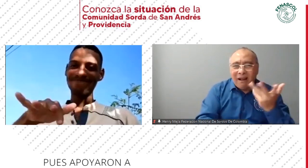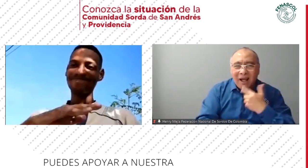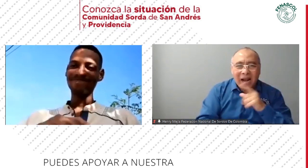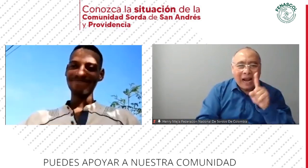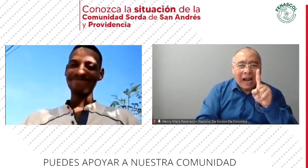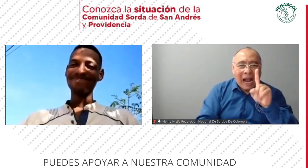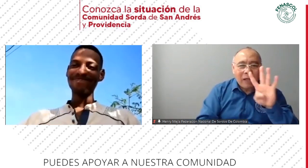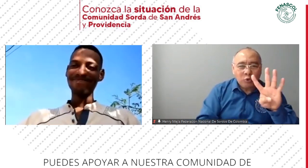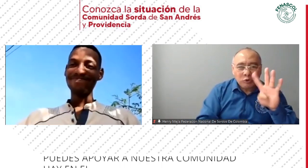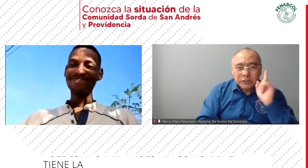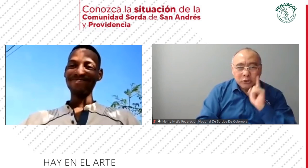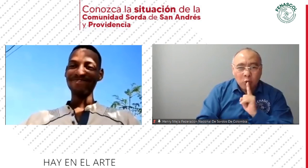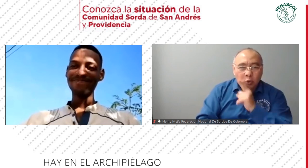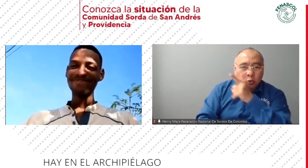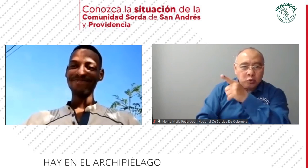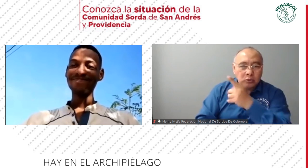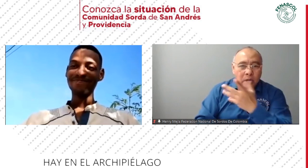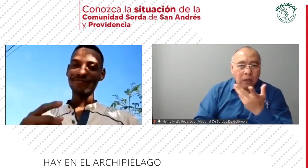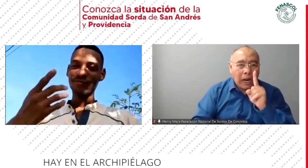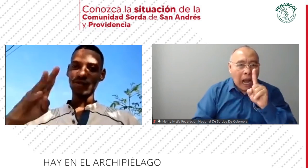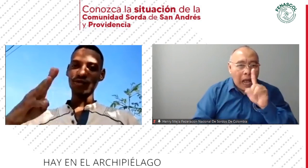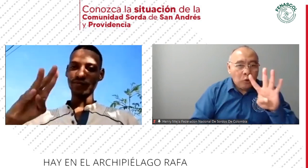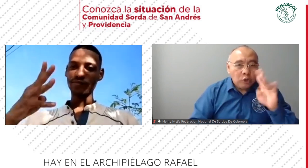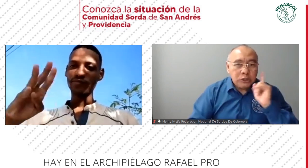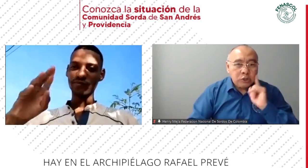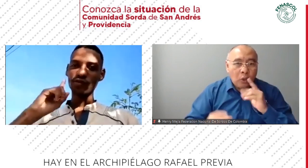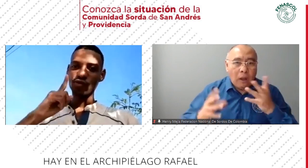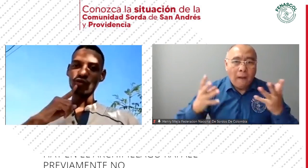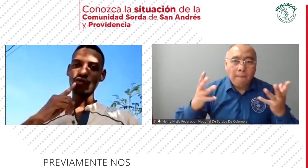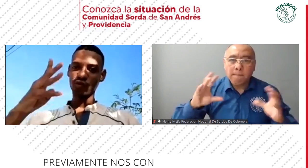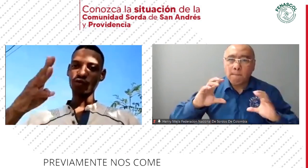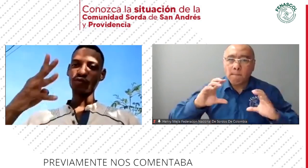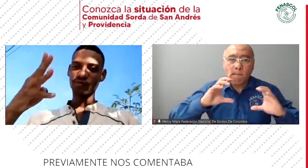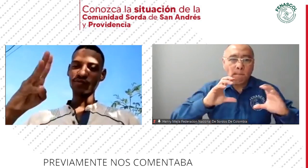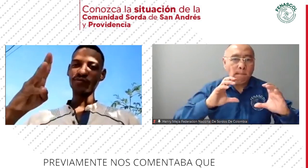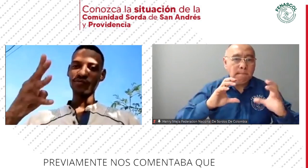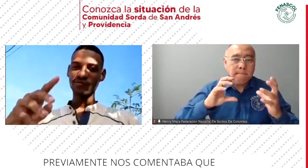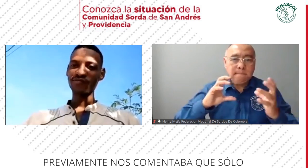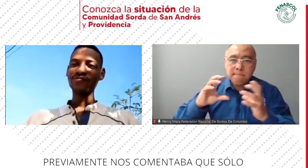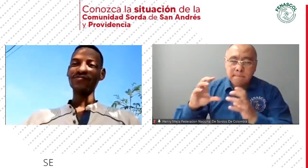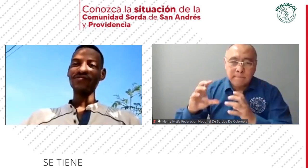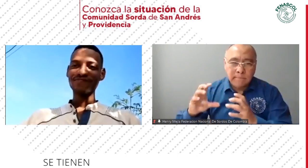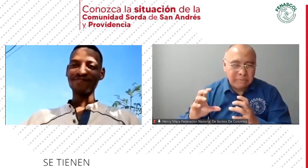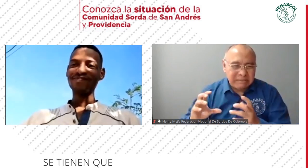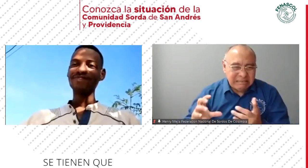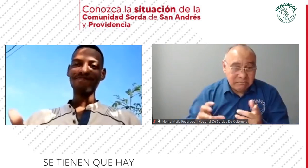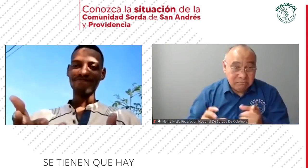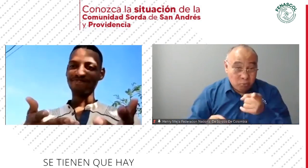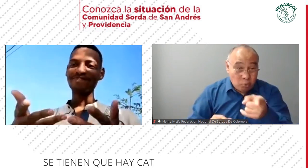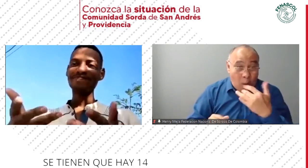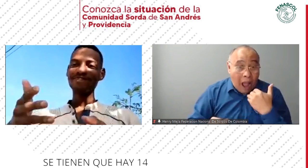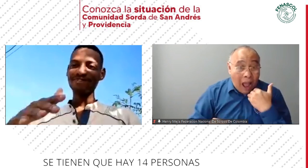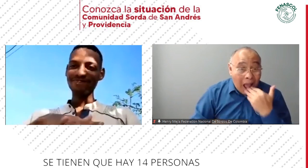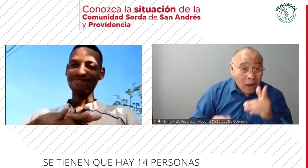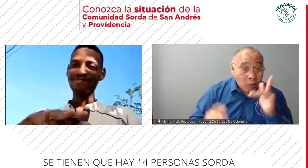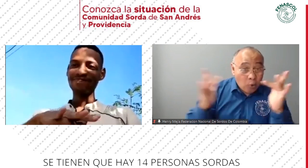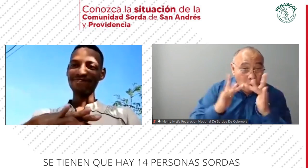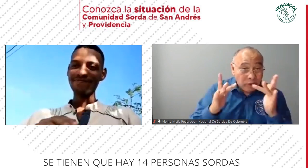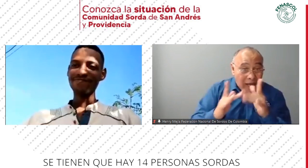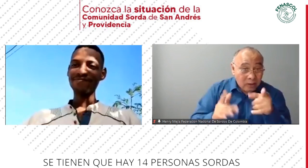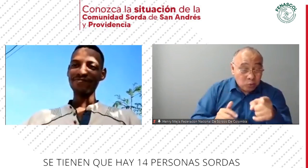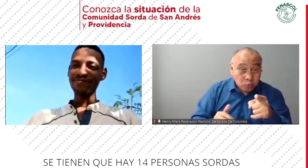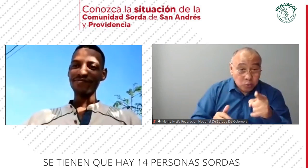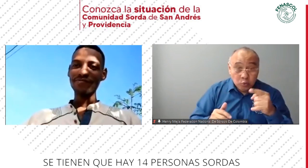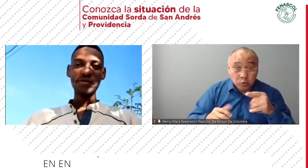a nuestra comunidad y en el archipiélago rafael previamente nos comentaba que sólo se tienen que hay 14 personas sordas